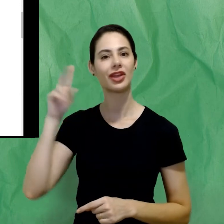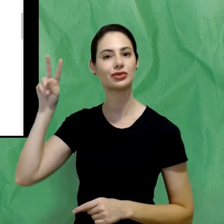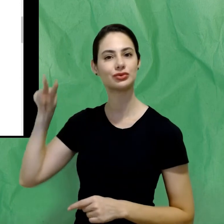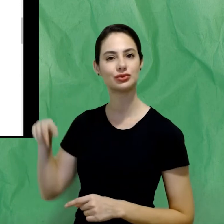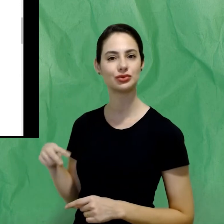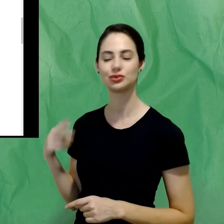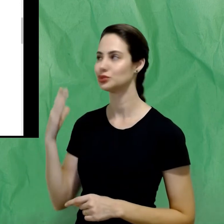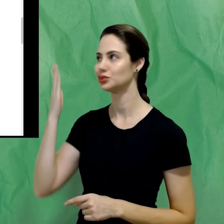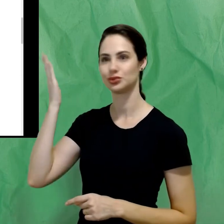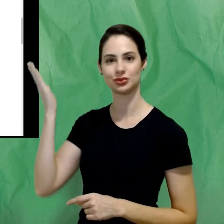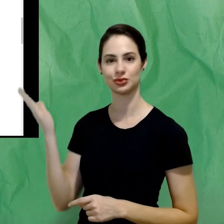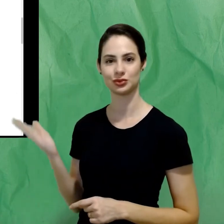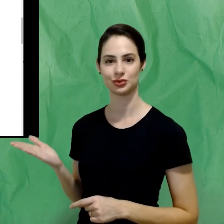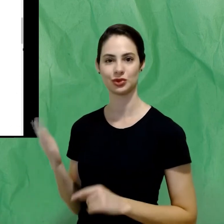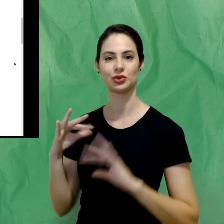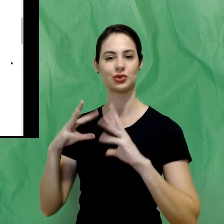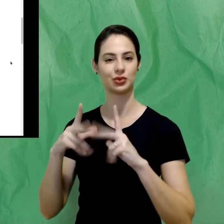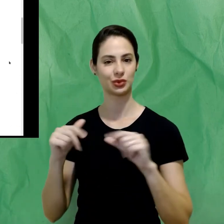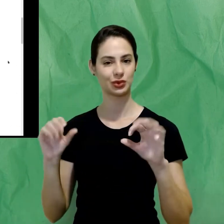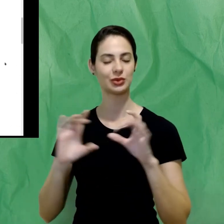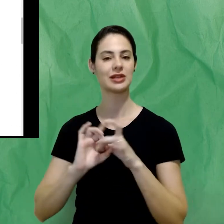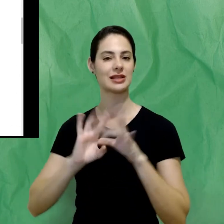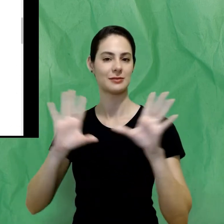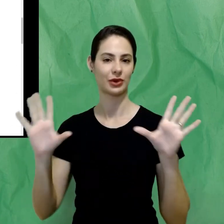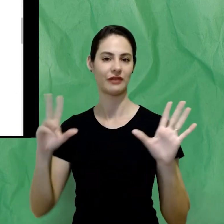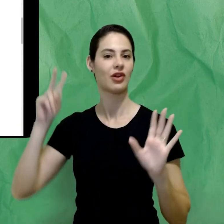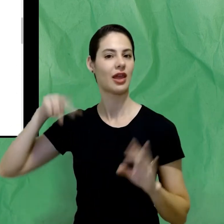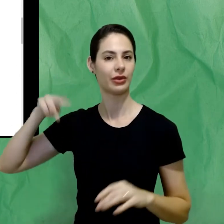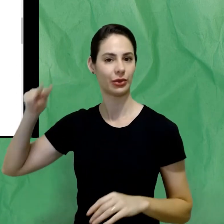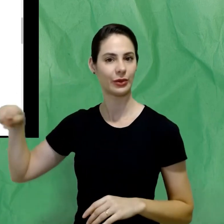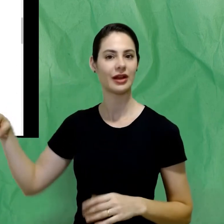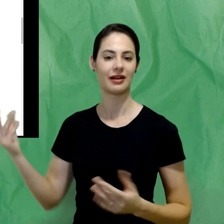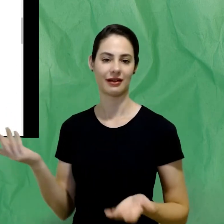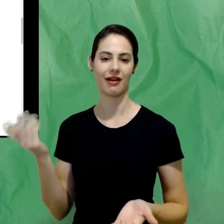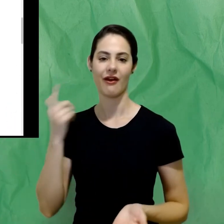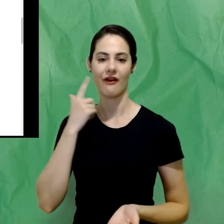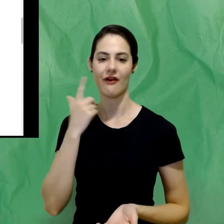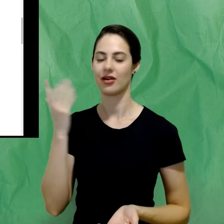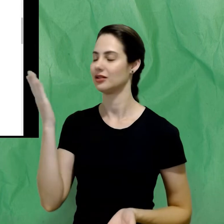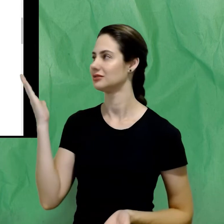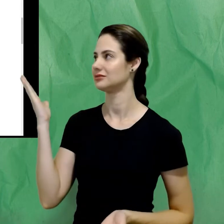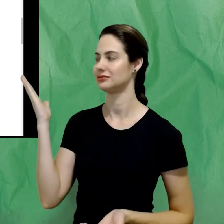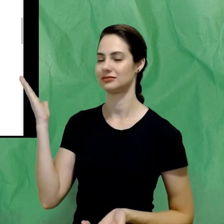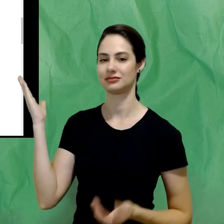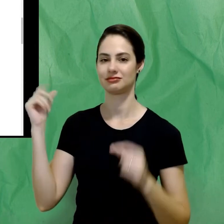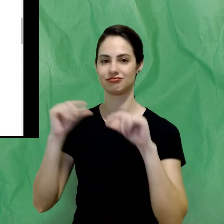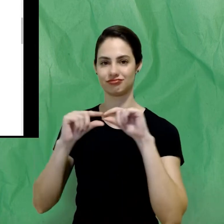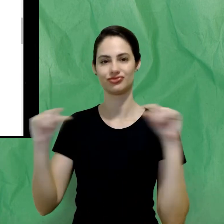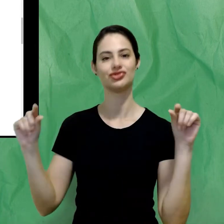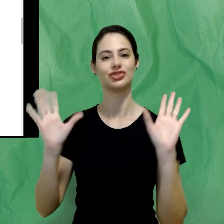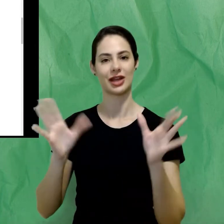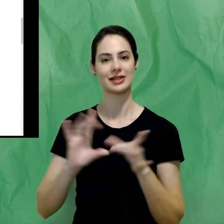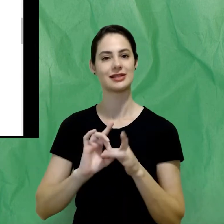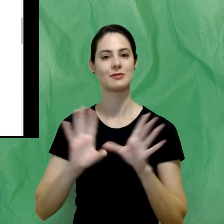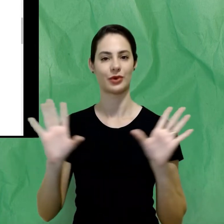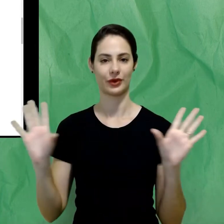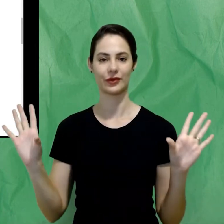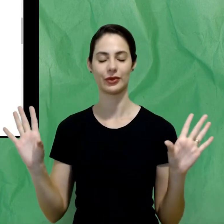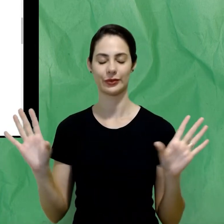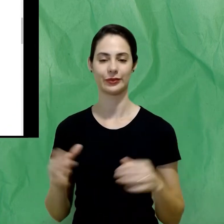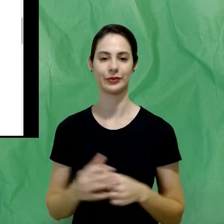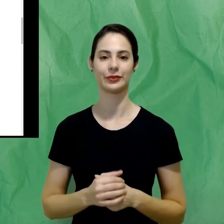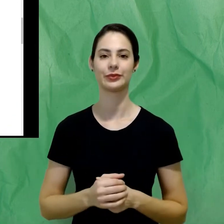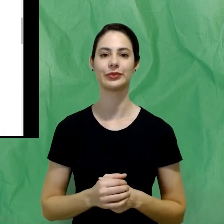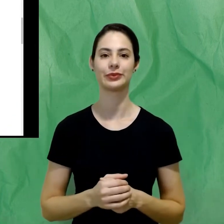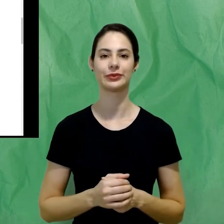os métodos disponíveis para leitura. Inclusive aqui o readAsText está aqui disponível,